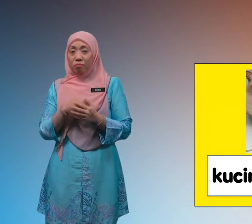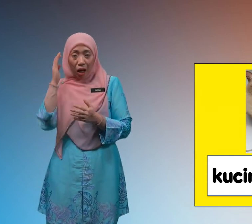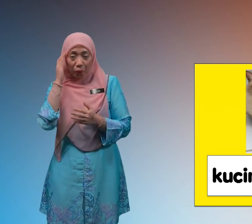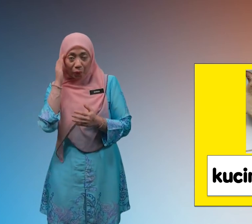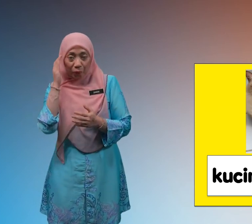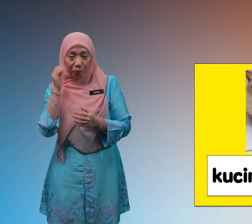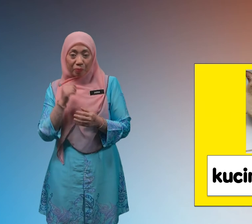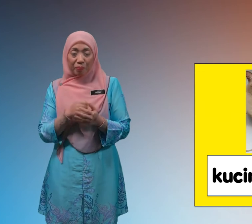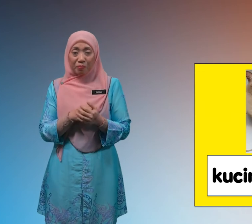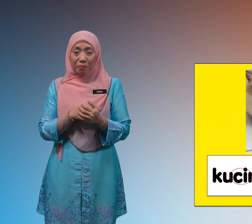Tahu?